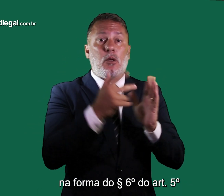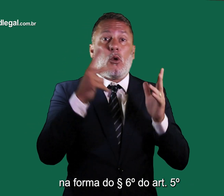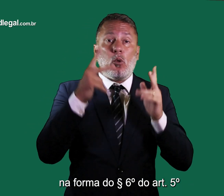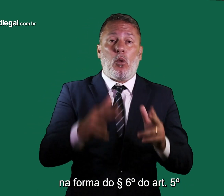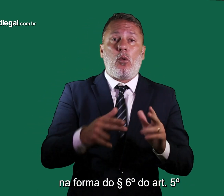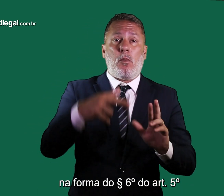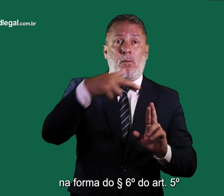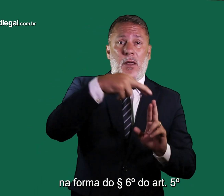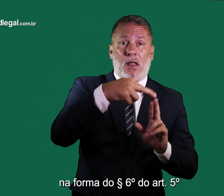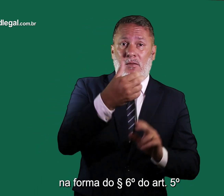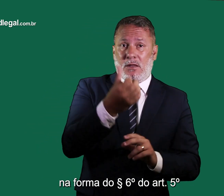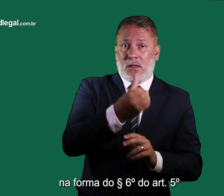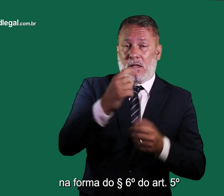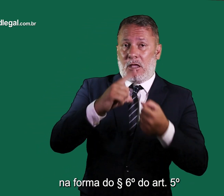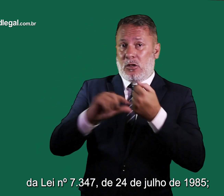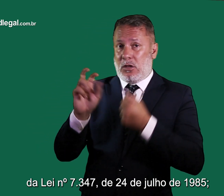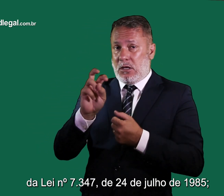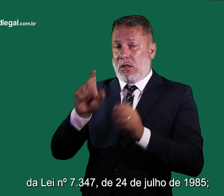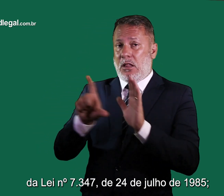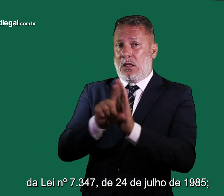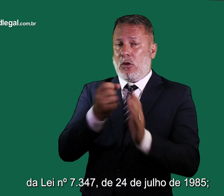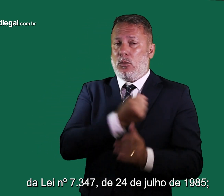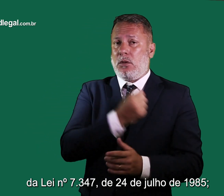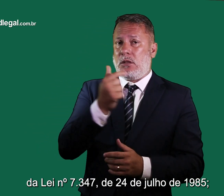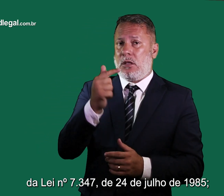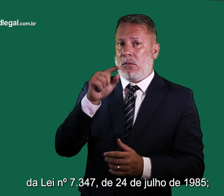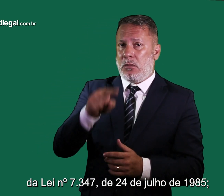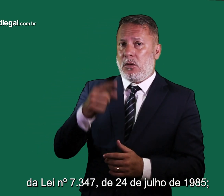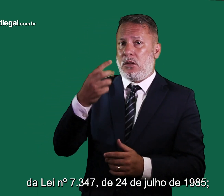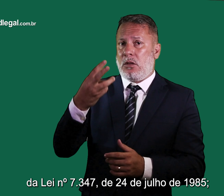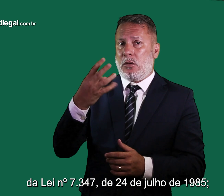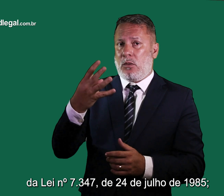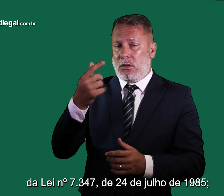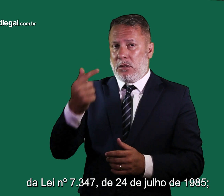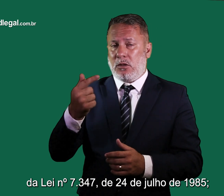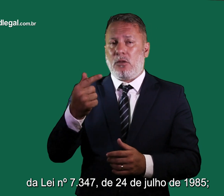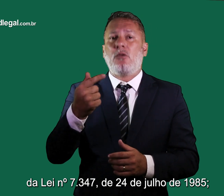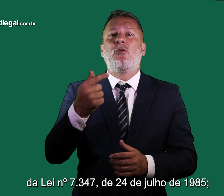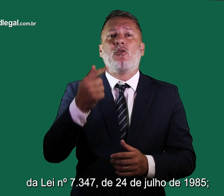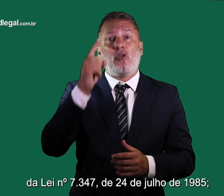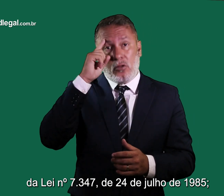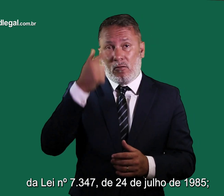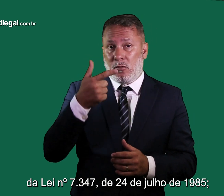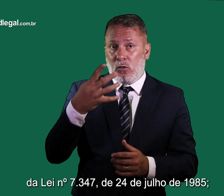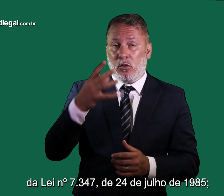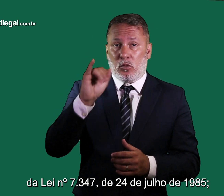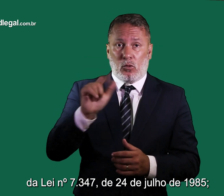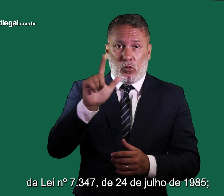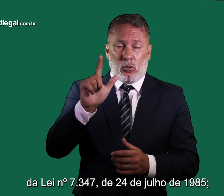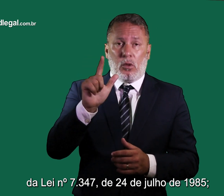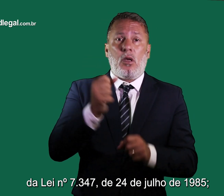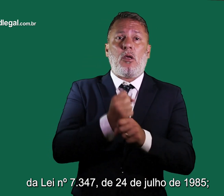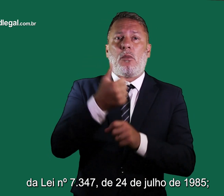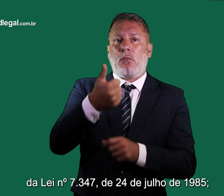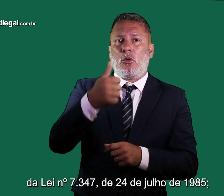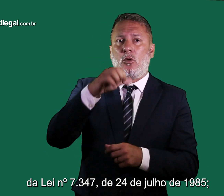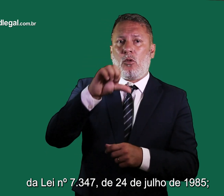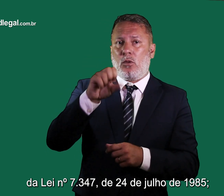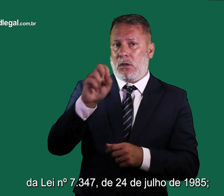parágrafo 6º do artigo 5º da Lei nº 7.347, de 24 de julho de